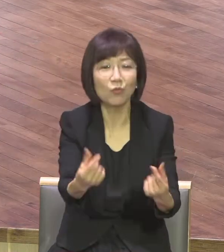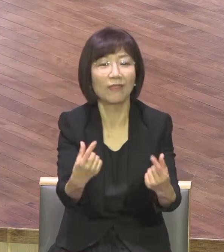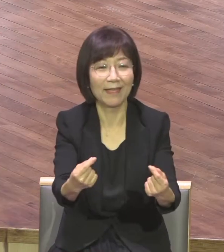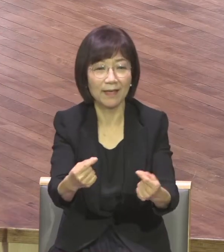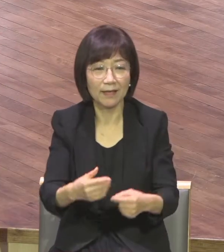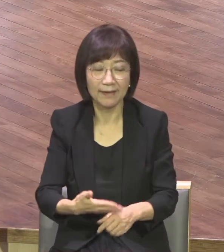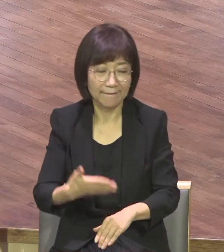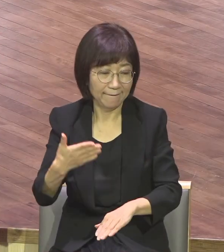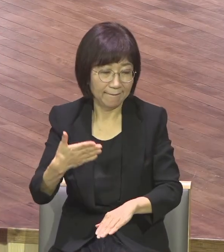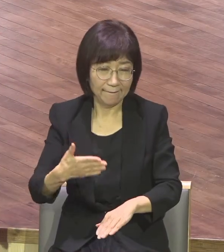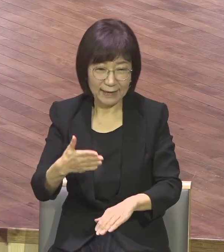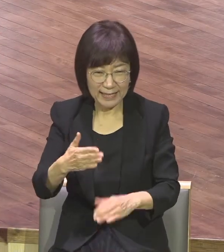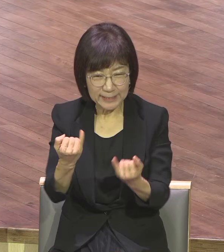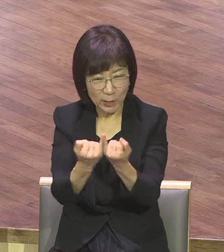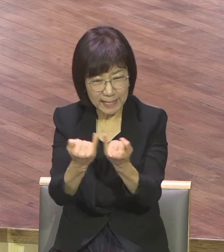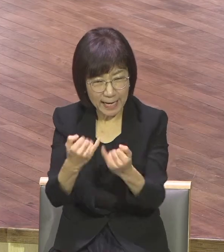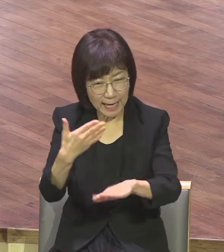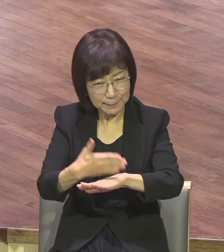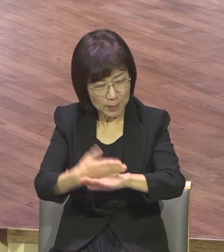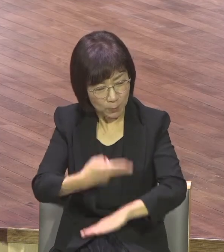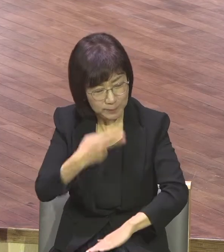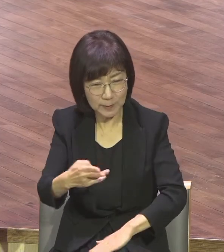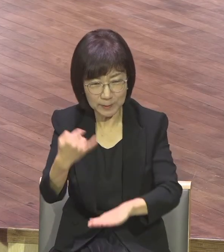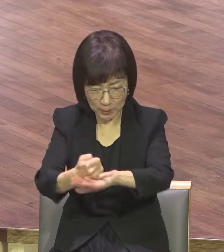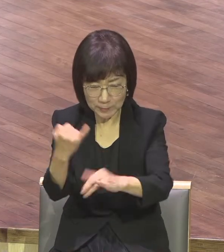감사를 할 줄 몰라. 특별히 여자들이 더 그렇대.